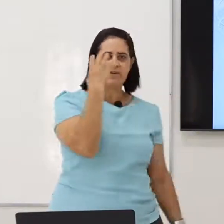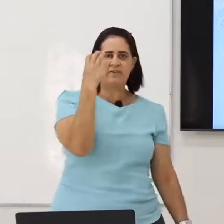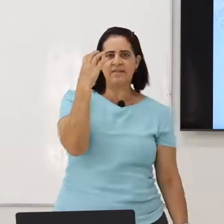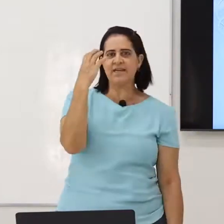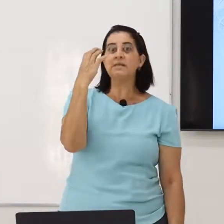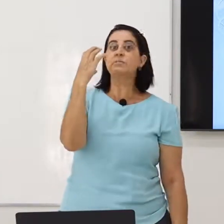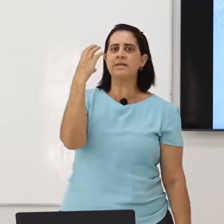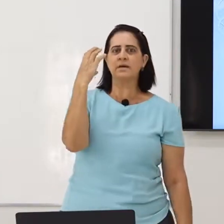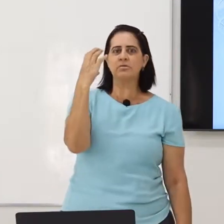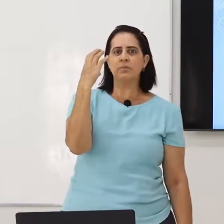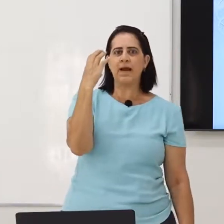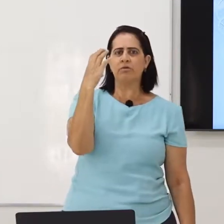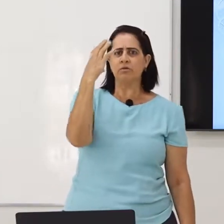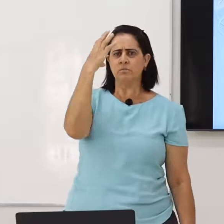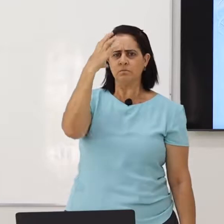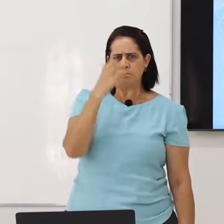fazer a expressão de bravo.